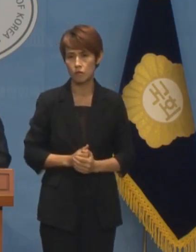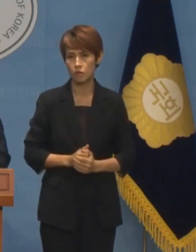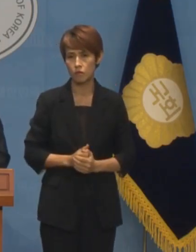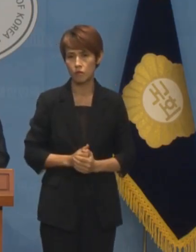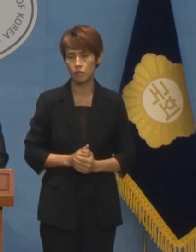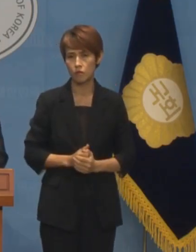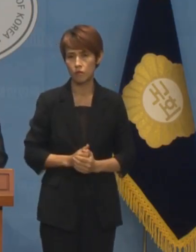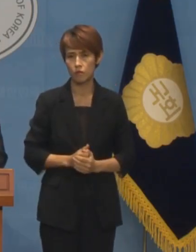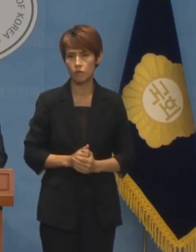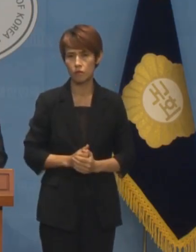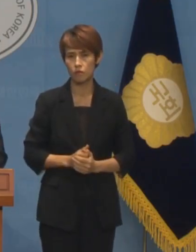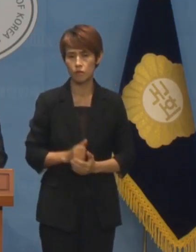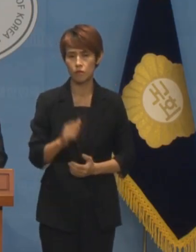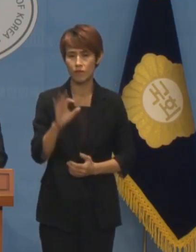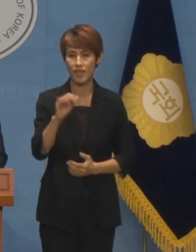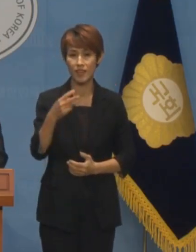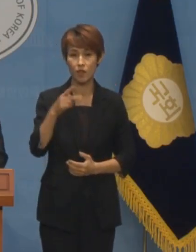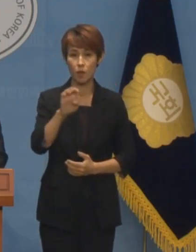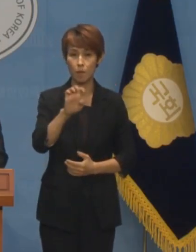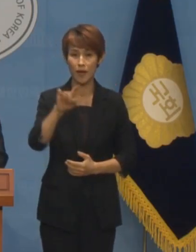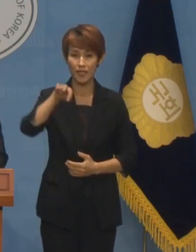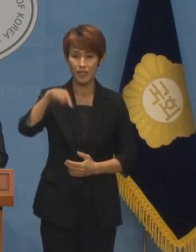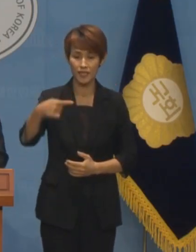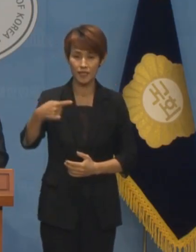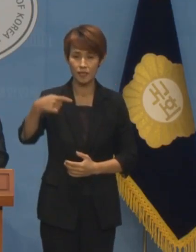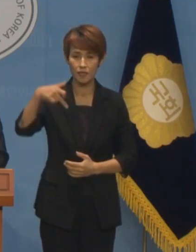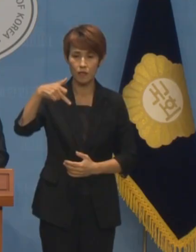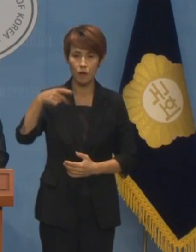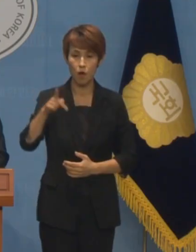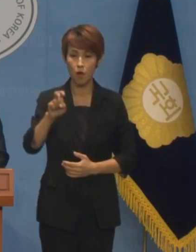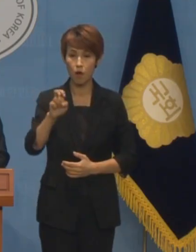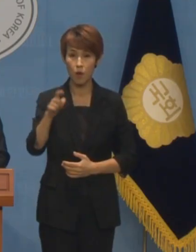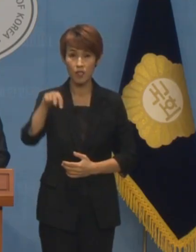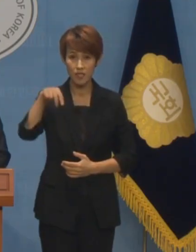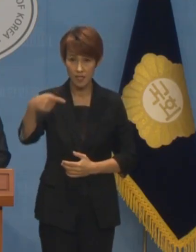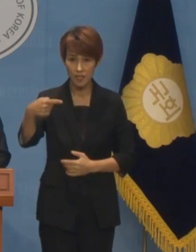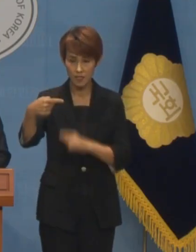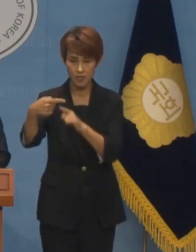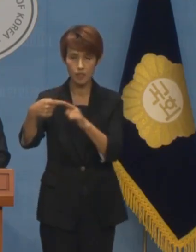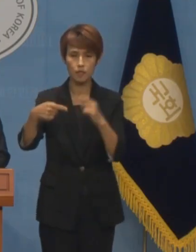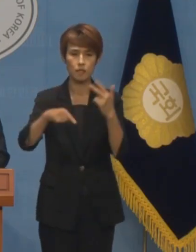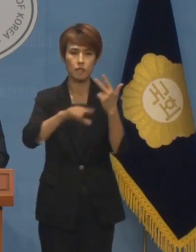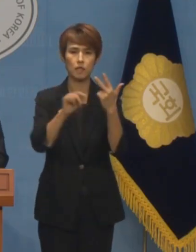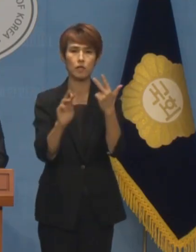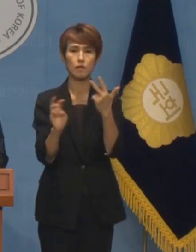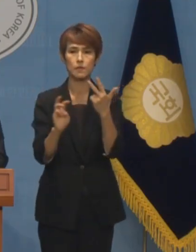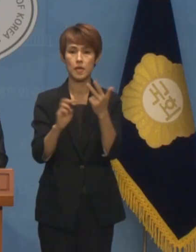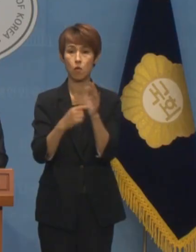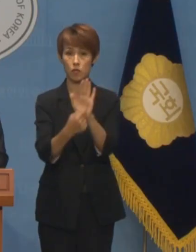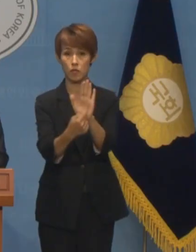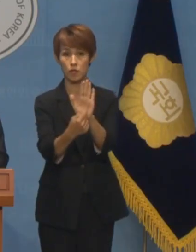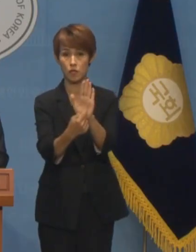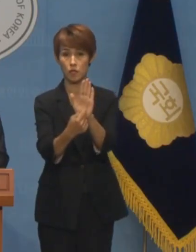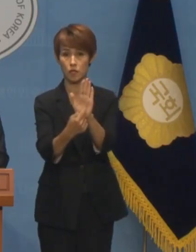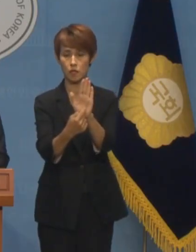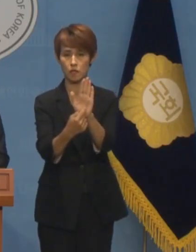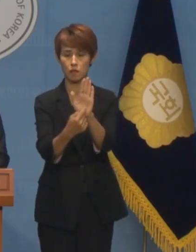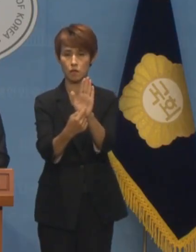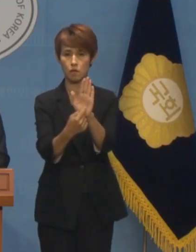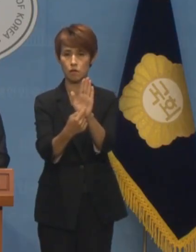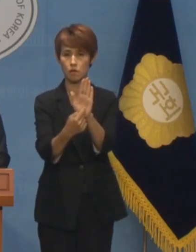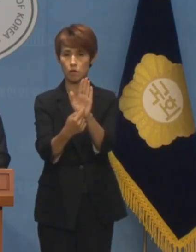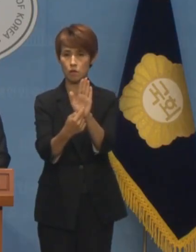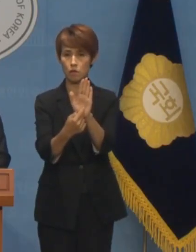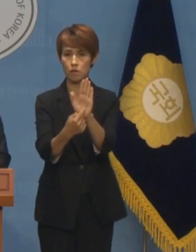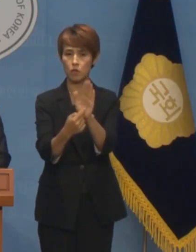보시죠. 인터파크 커머스의 또 7월 30일 공지를 보시면 7월